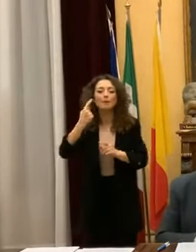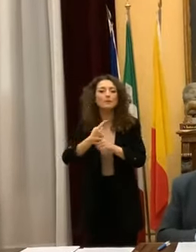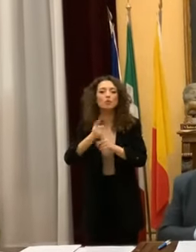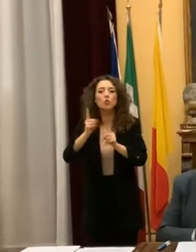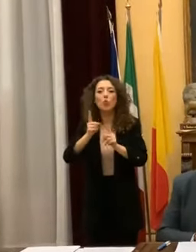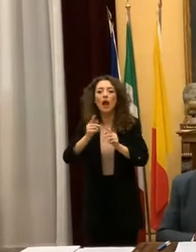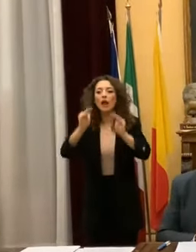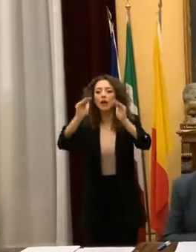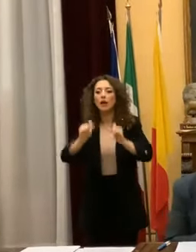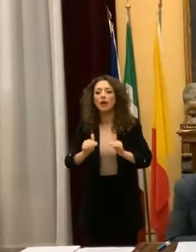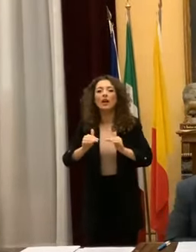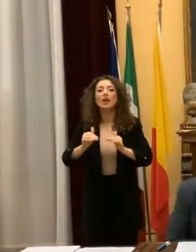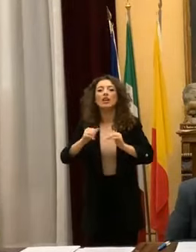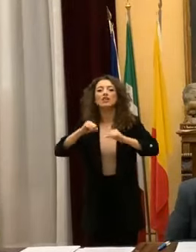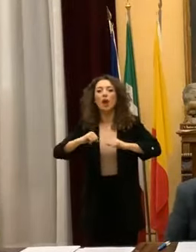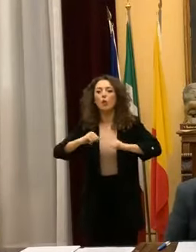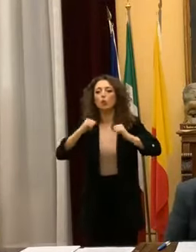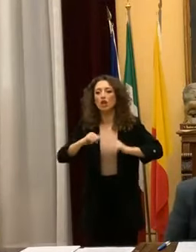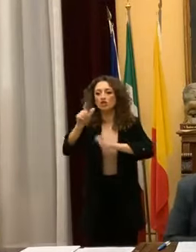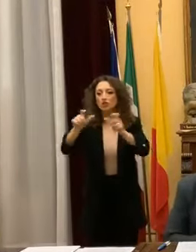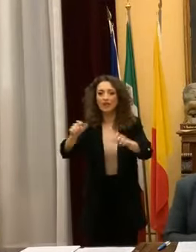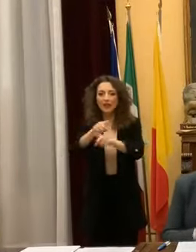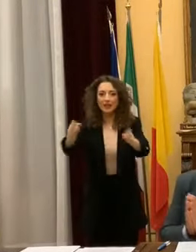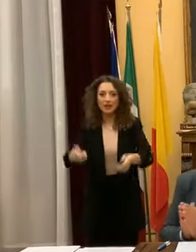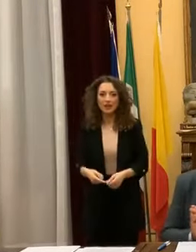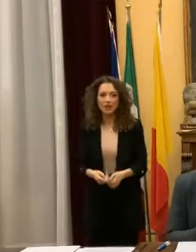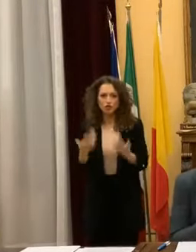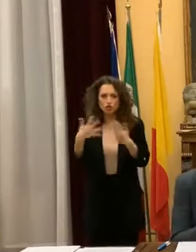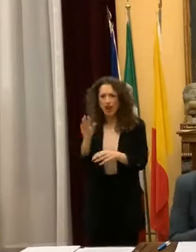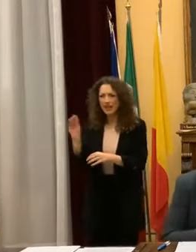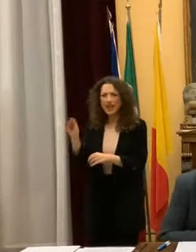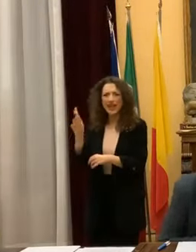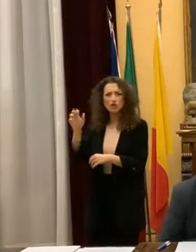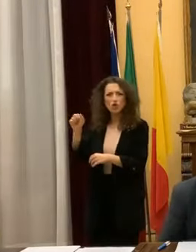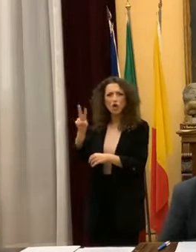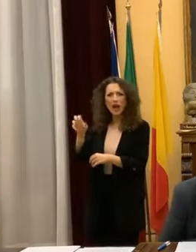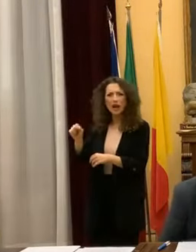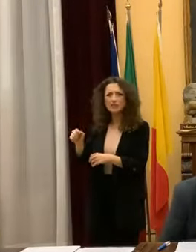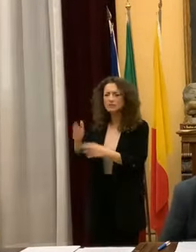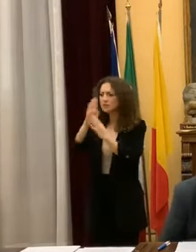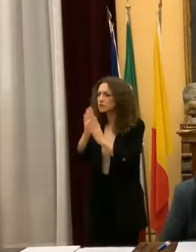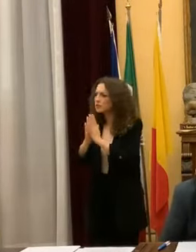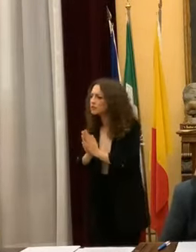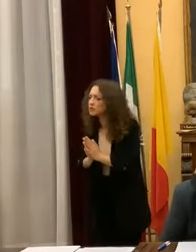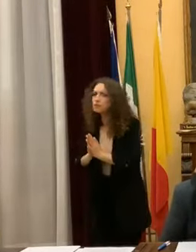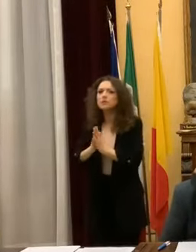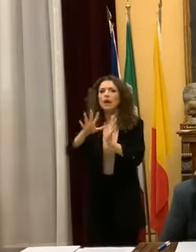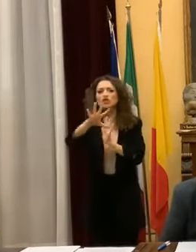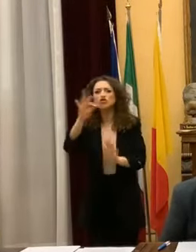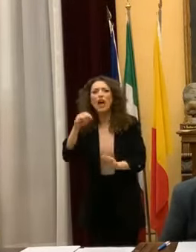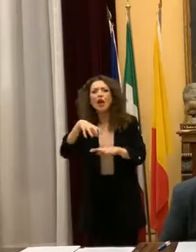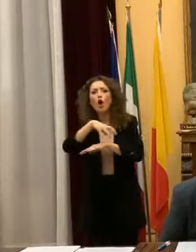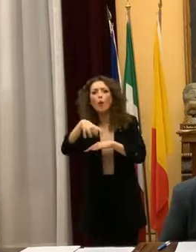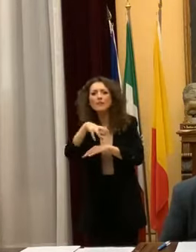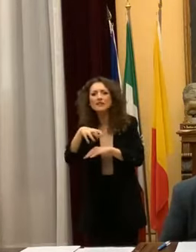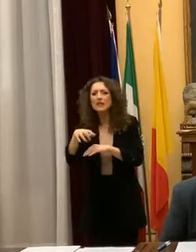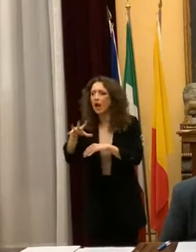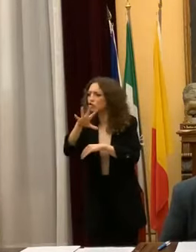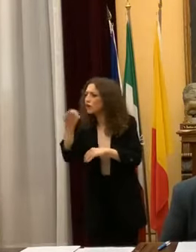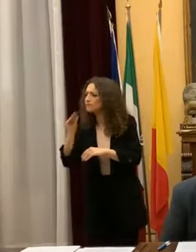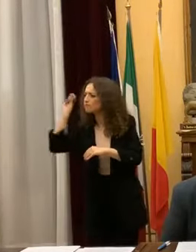la situazione. Avevamo chiesto già a Razza di nominare un commissario e Razza se n'è fregato